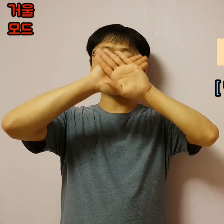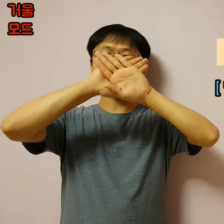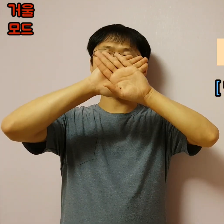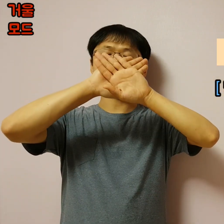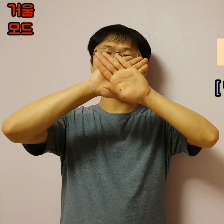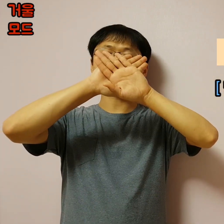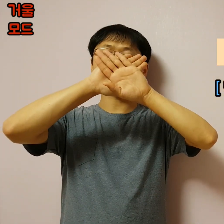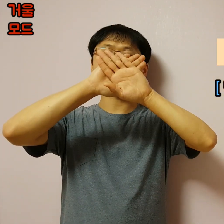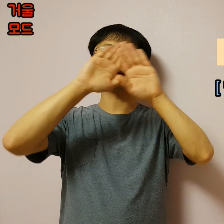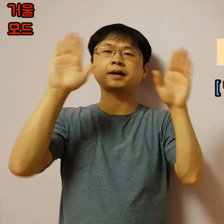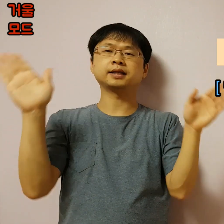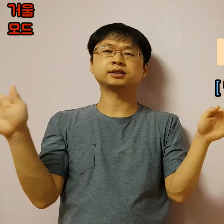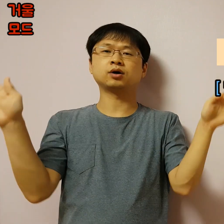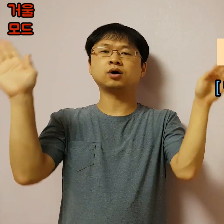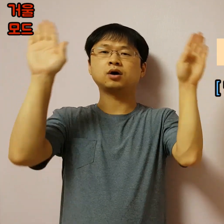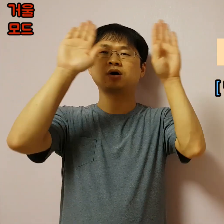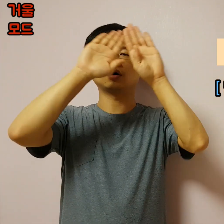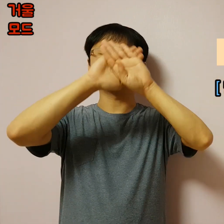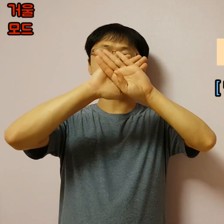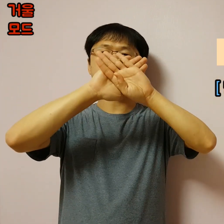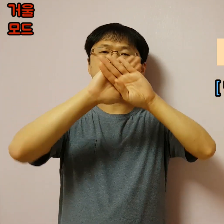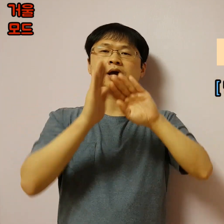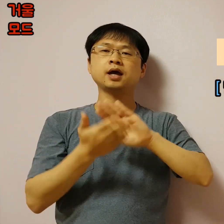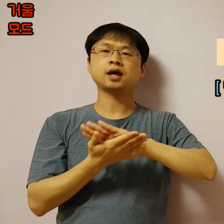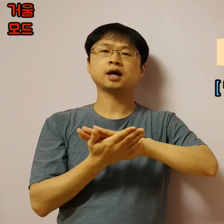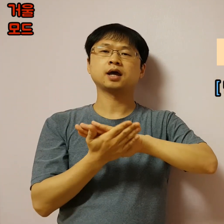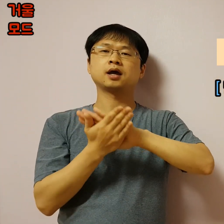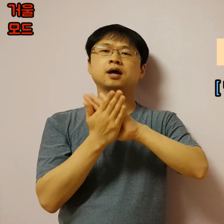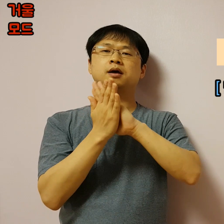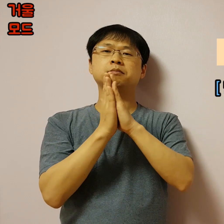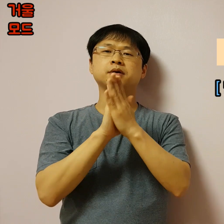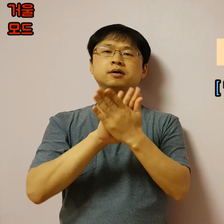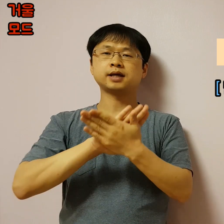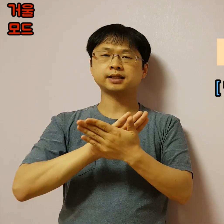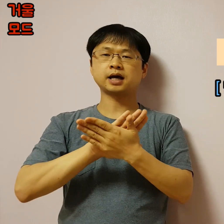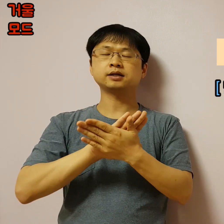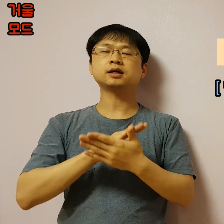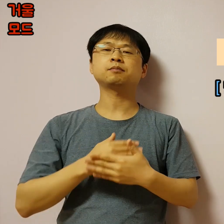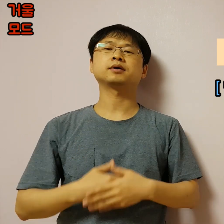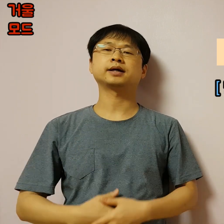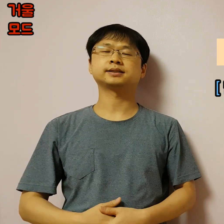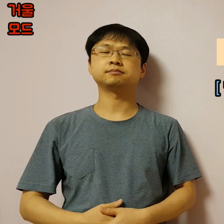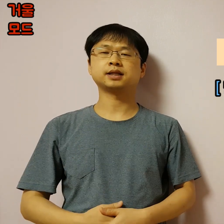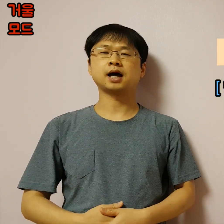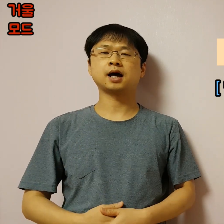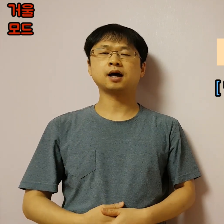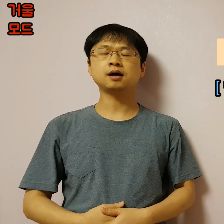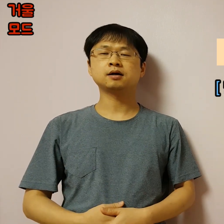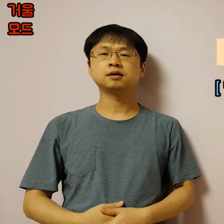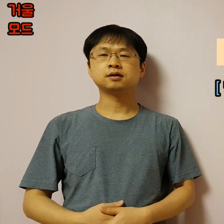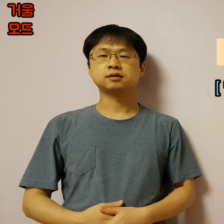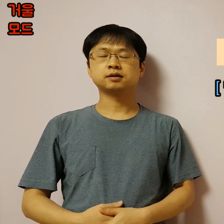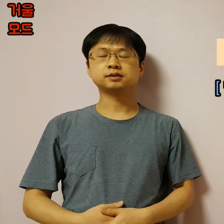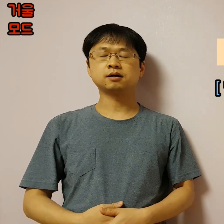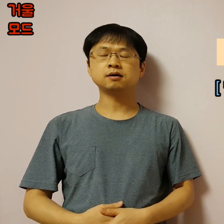어둡다, 아까 밝다의 반대죠. 어둡게 변하다 이렇게 표현하였습니다. 그래서